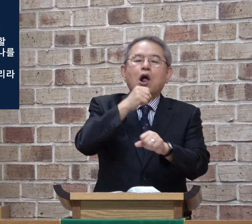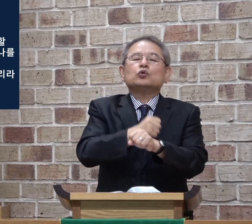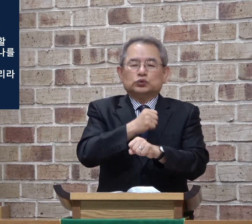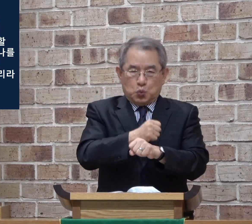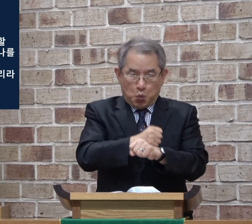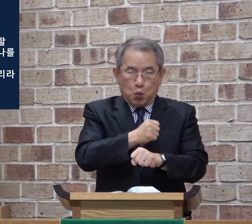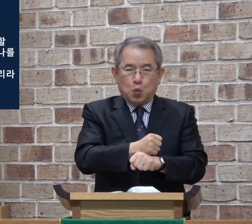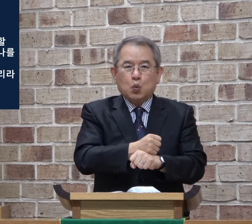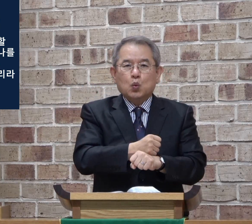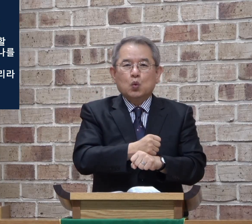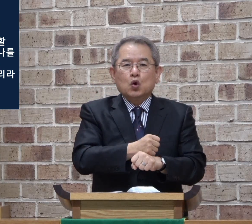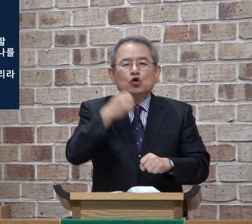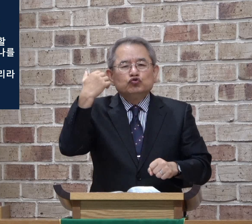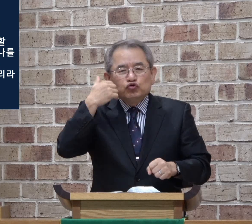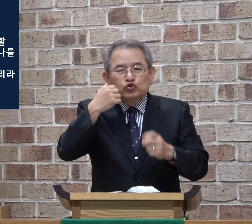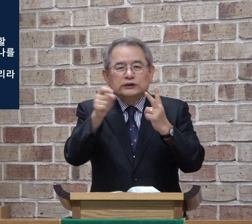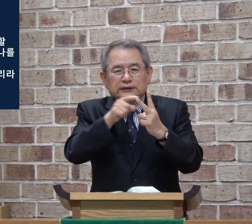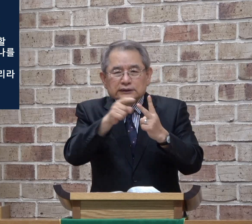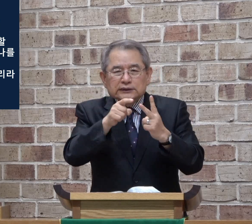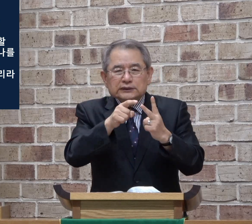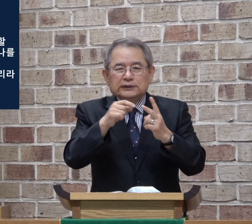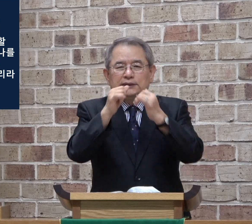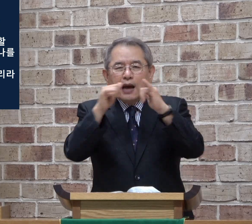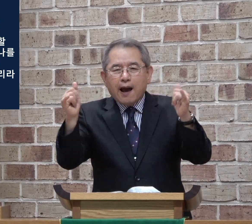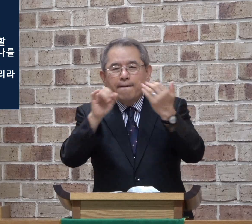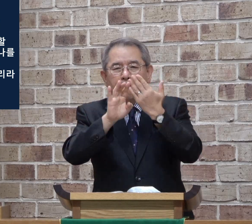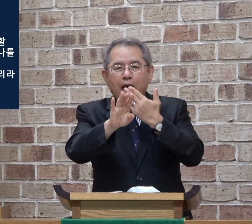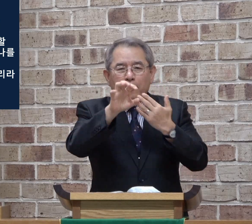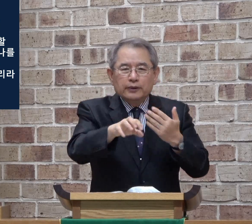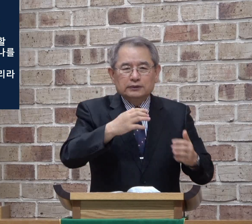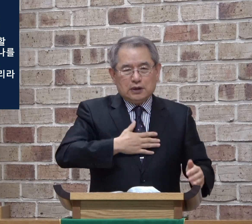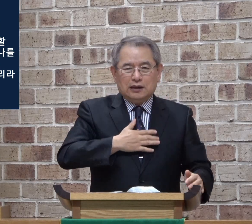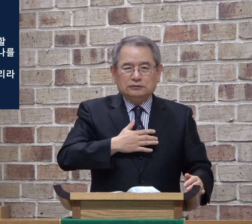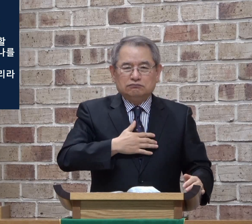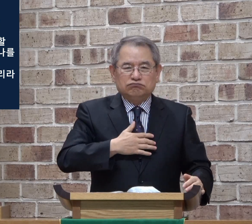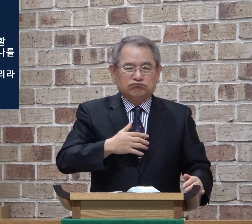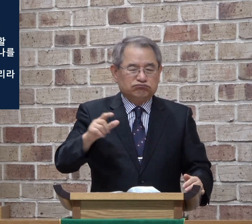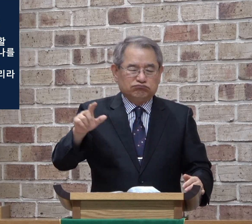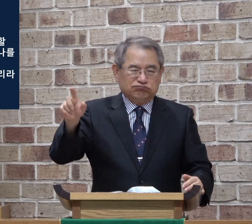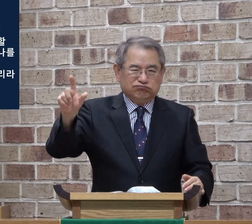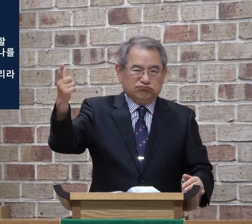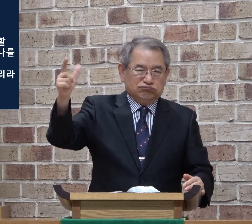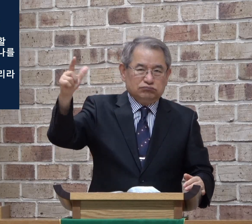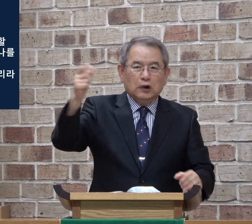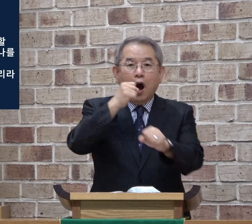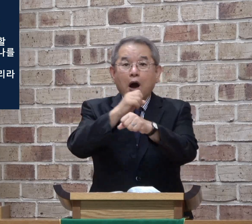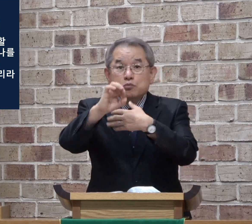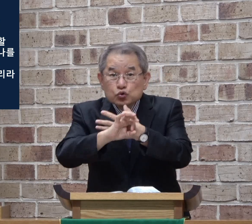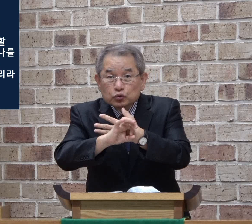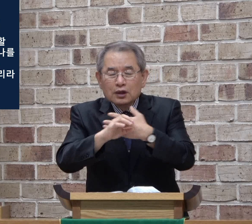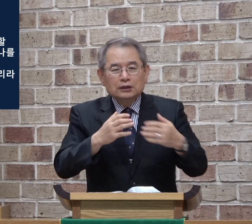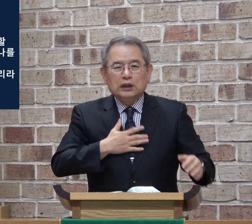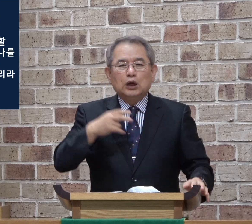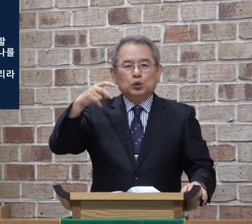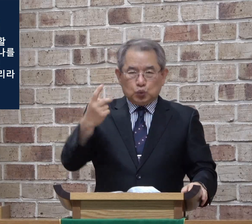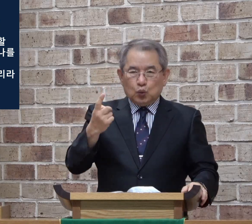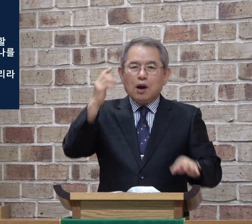것이요. 누구든지 사람 앞에서 나를 부인하면 나도